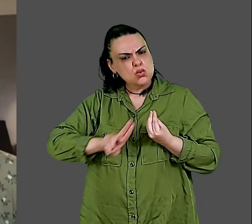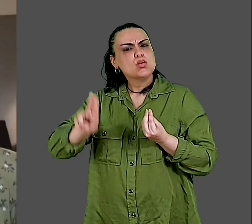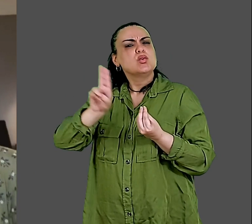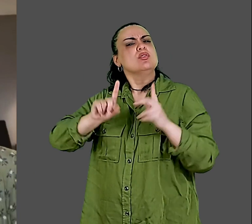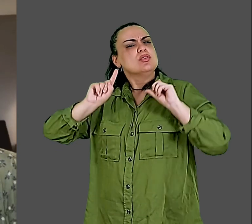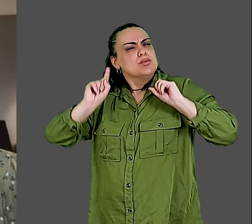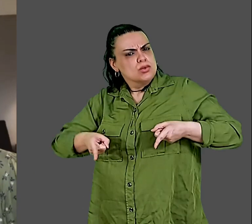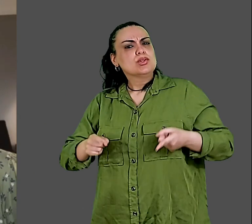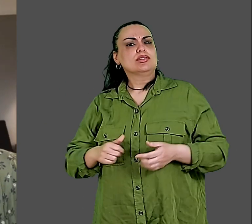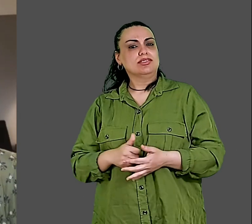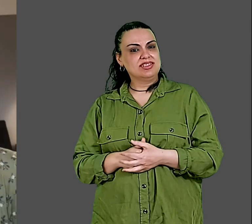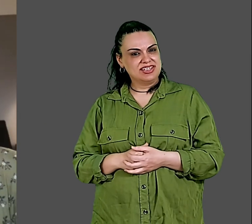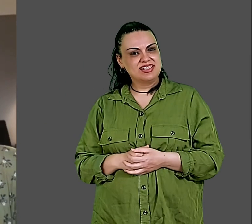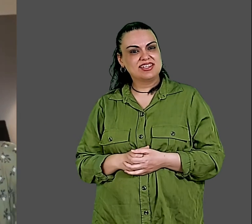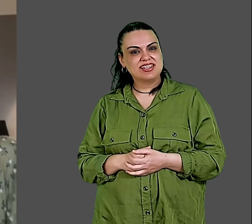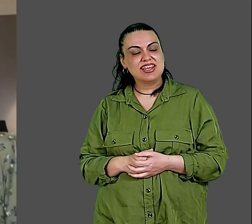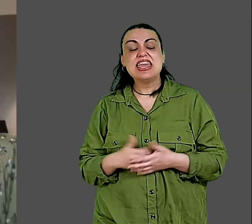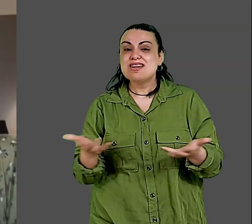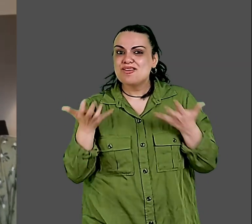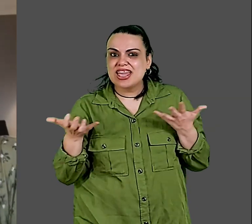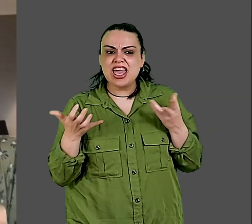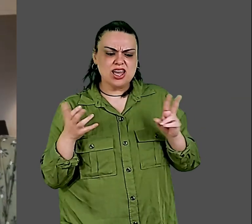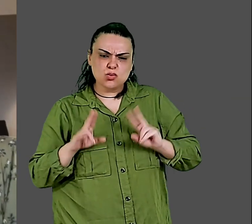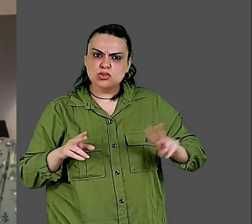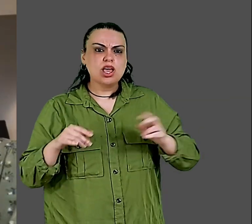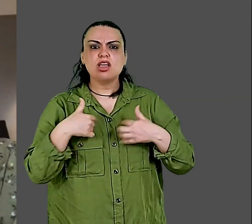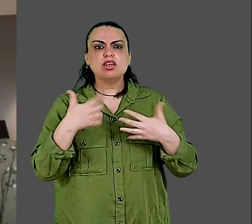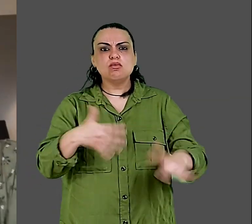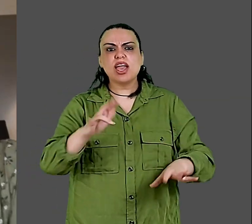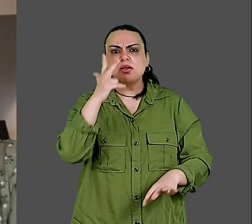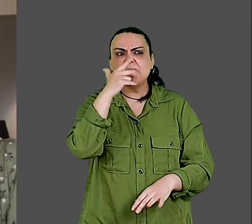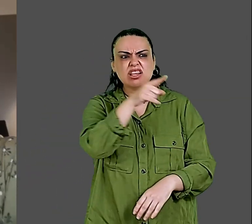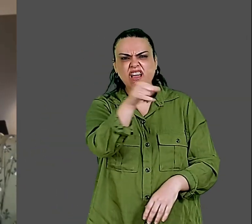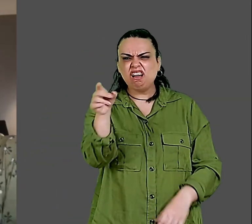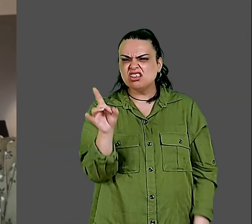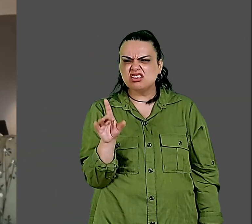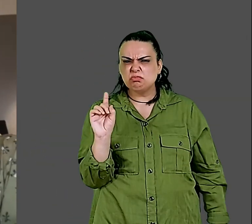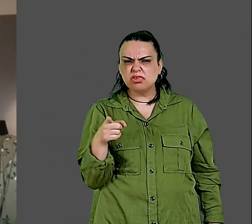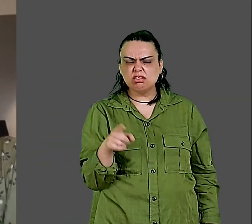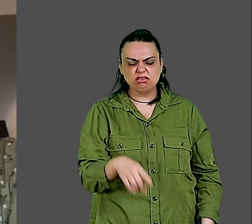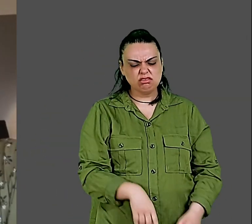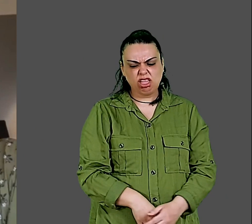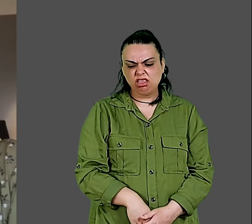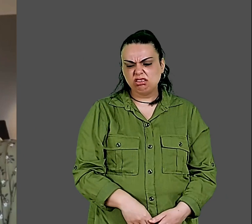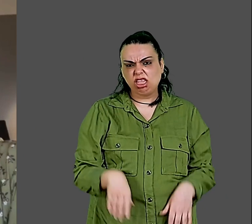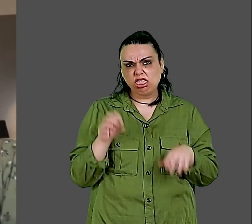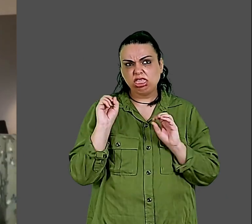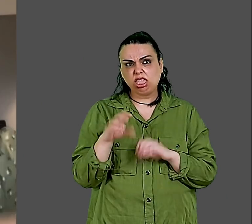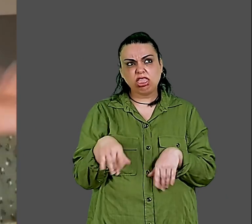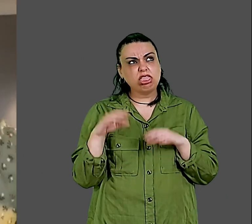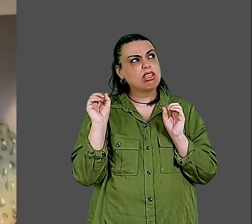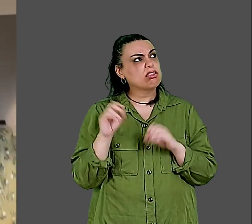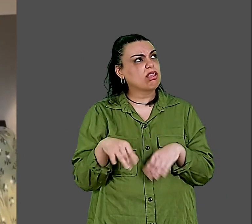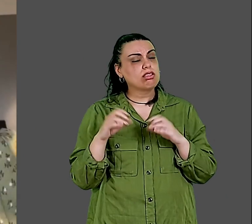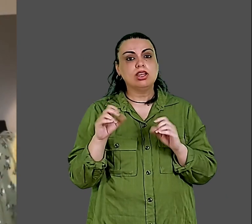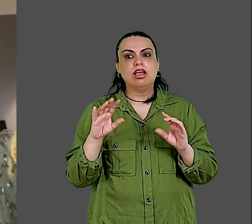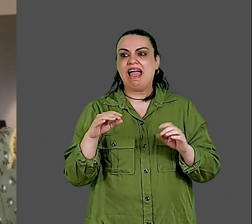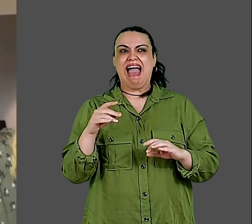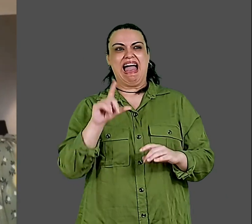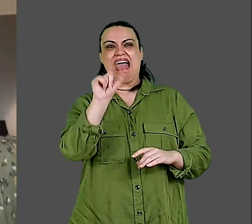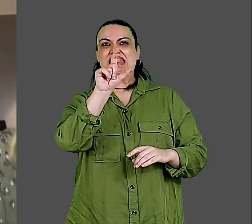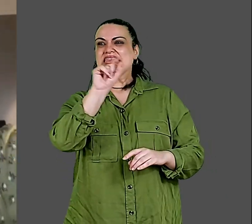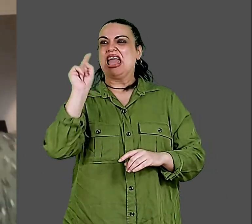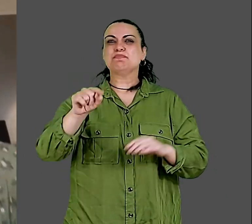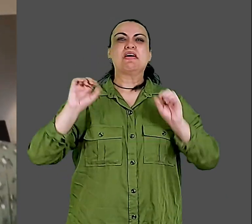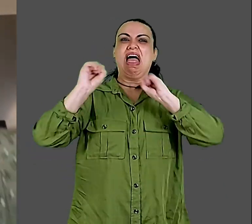funcional, que tenha utilidade, porque meu irmão, se tiver 100 mil, mas tiver desligado e não estão